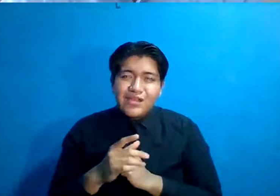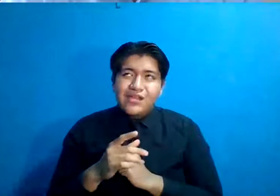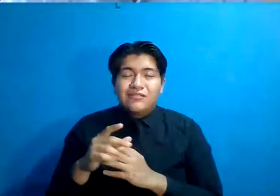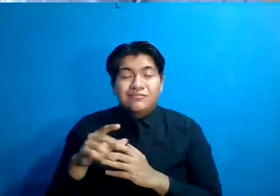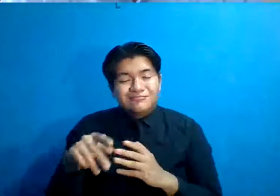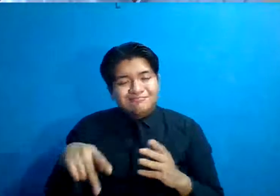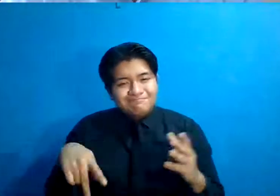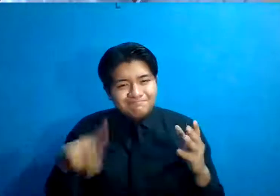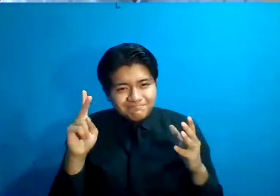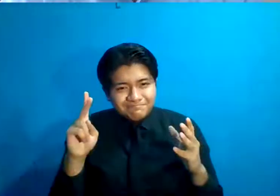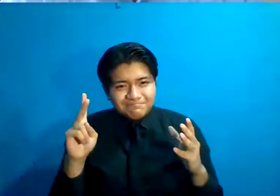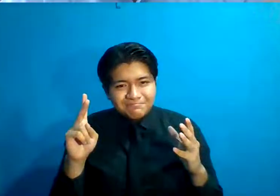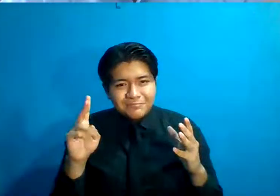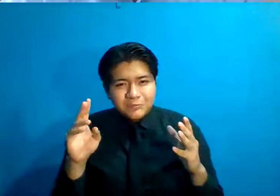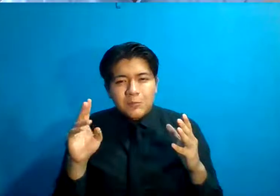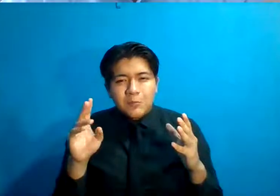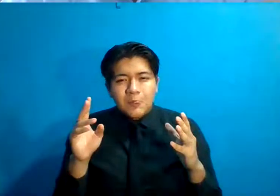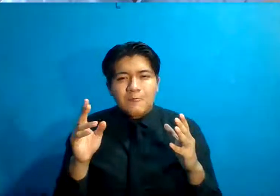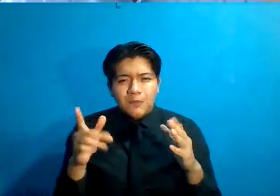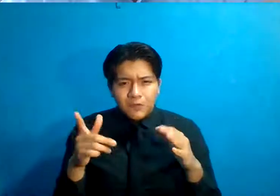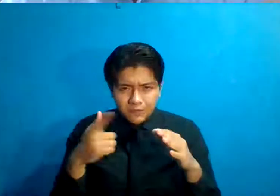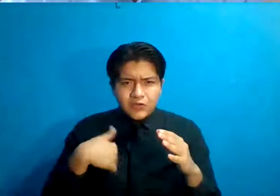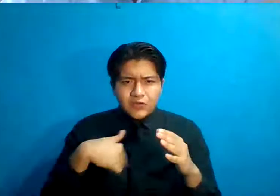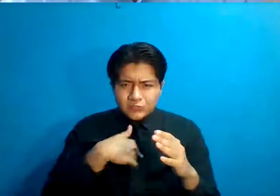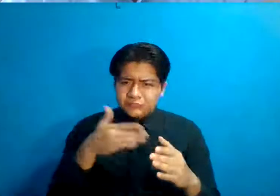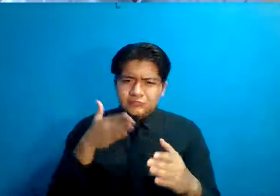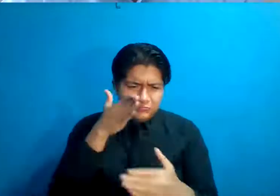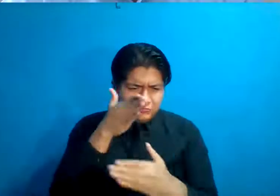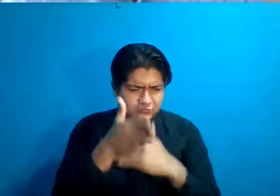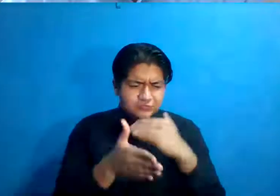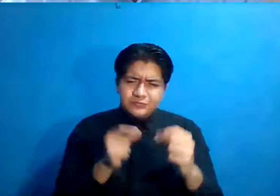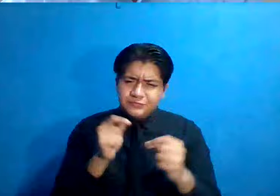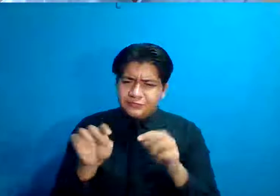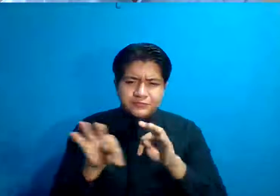pero pues siempre hacemos que sea muy didáctico.